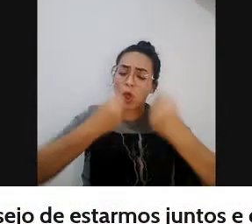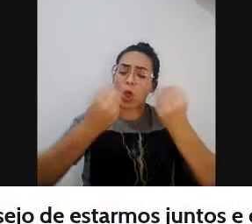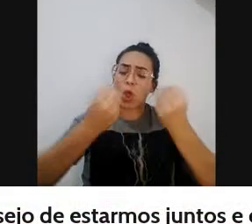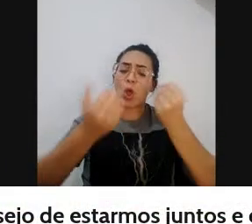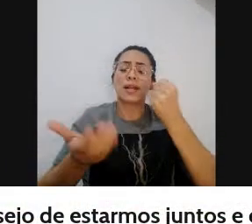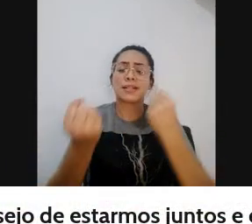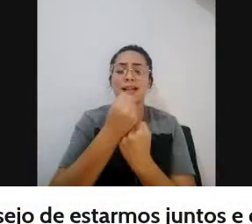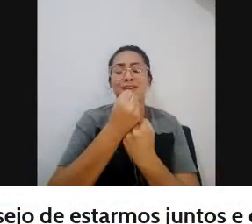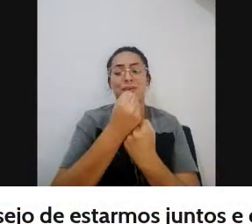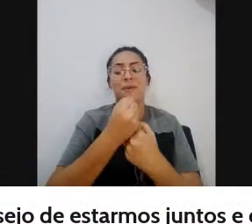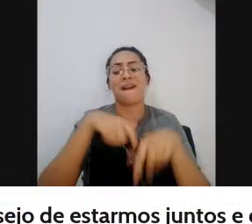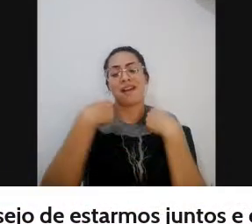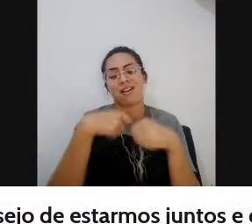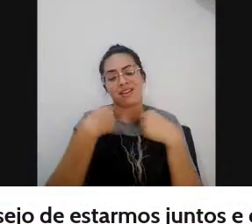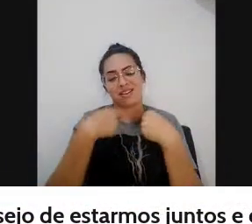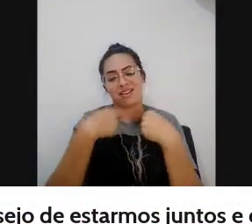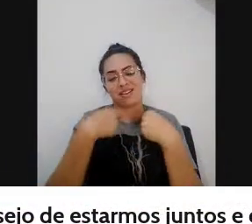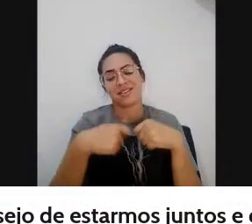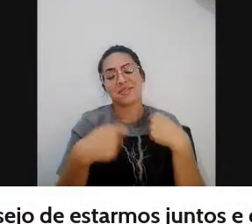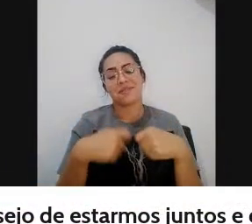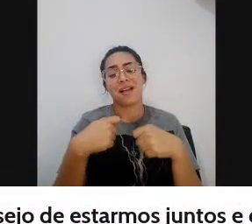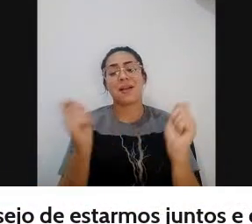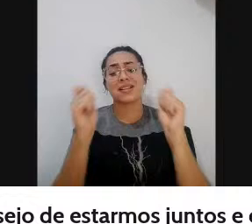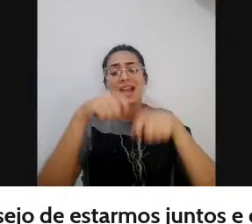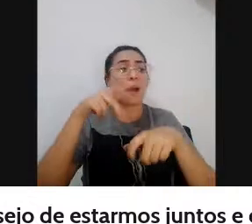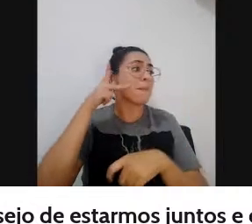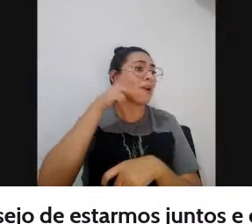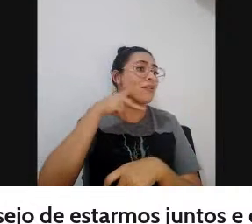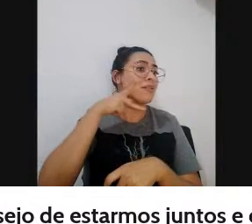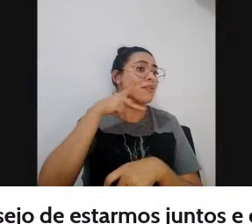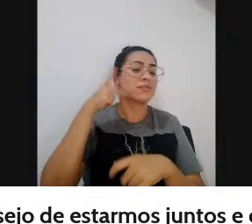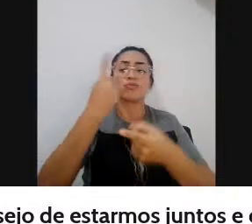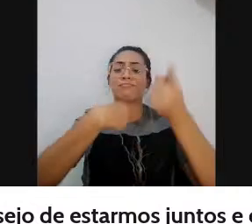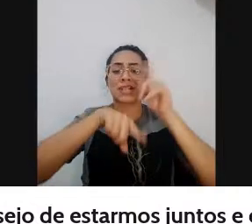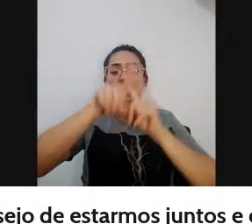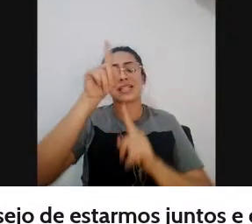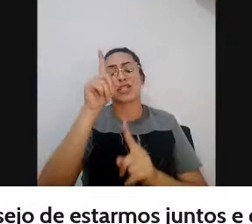é necessário para que a Paraíba possa ter